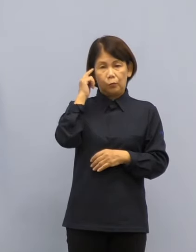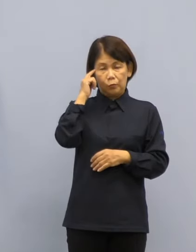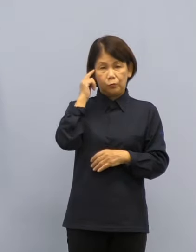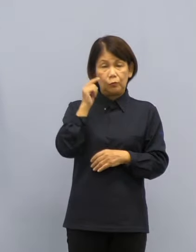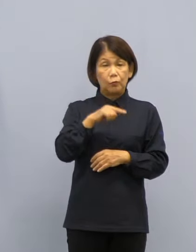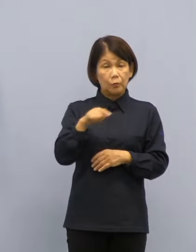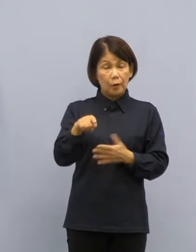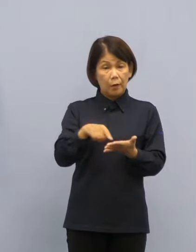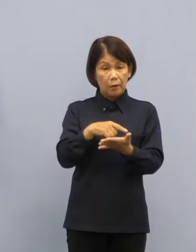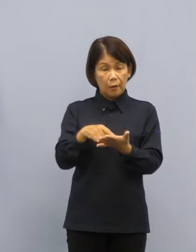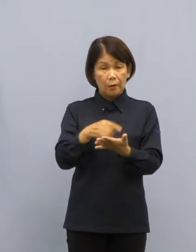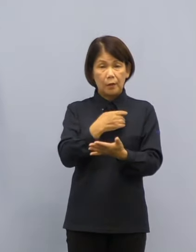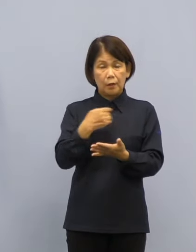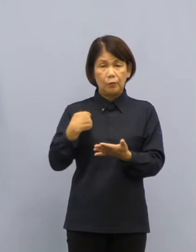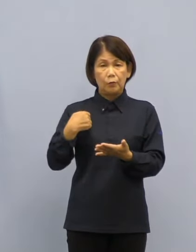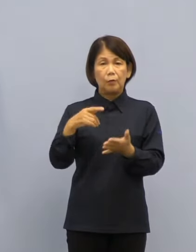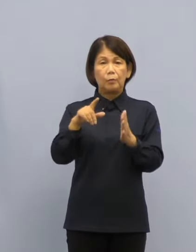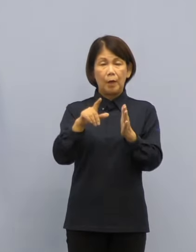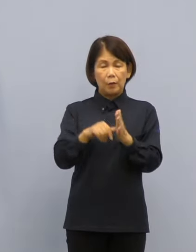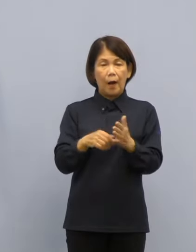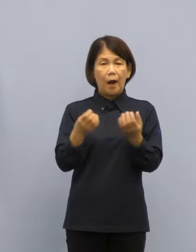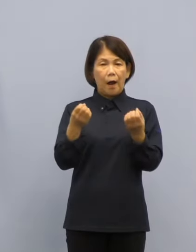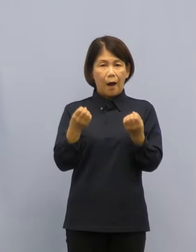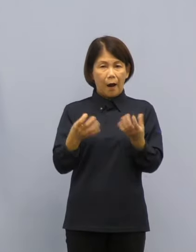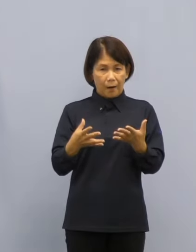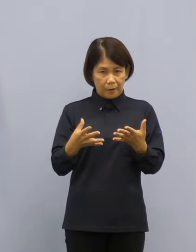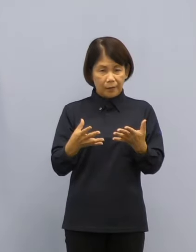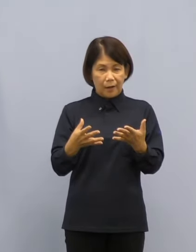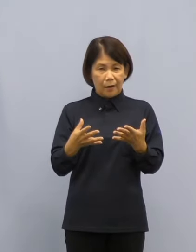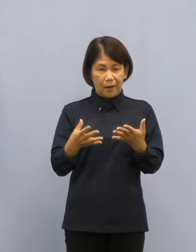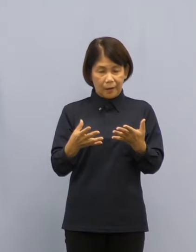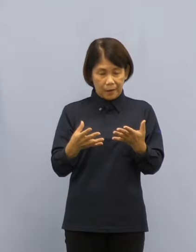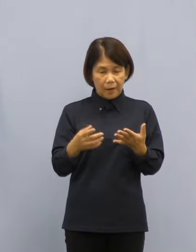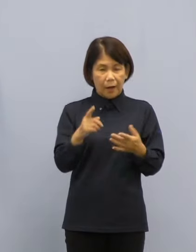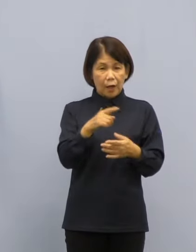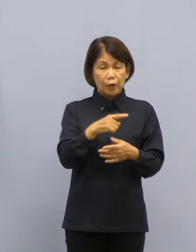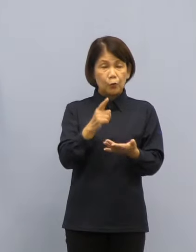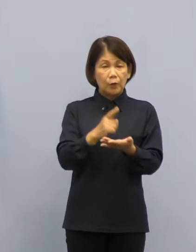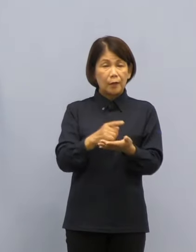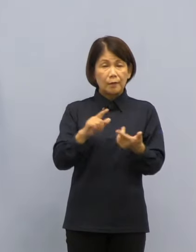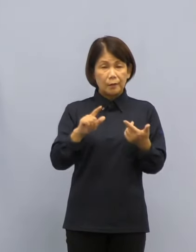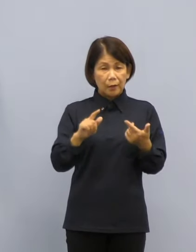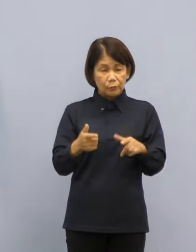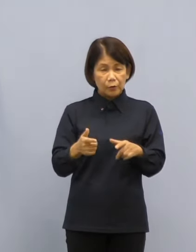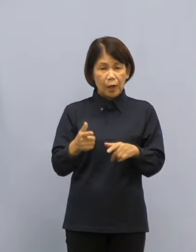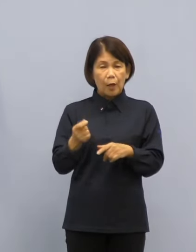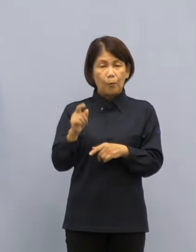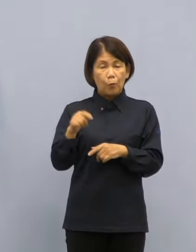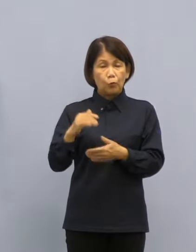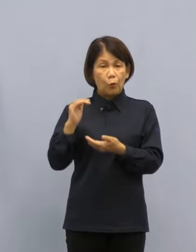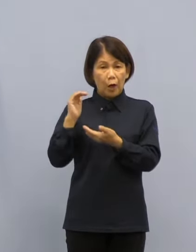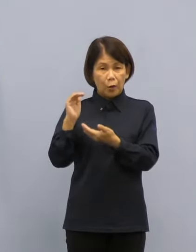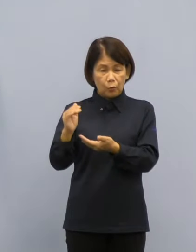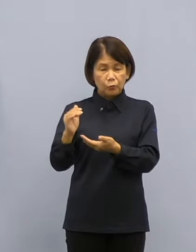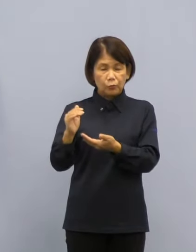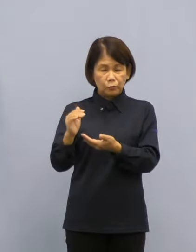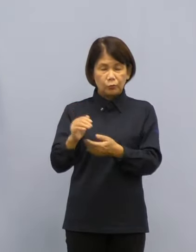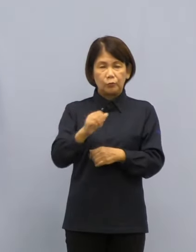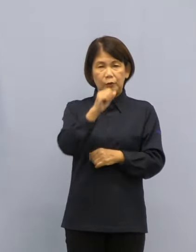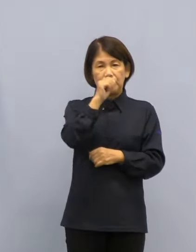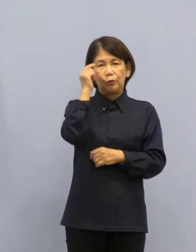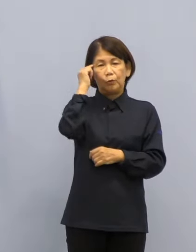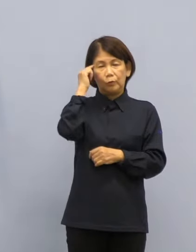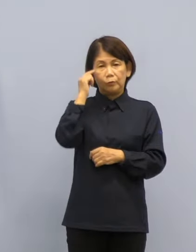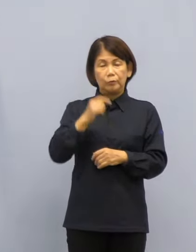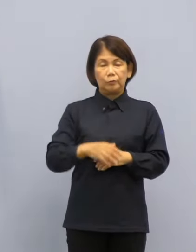れに新たな機能が付加されるといったことは非常に議論があっていいことかなと思います。はい、 ありがとうござい